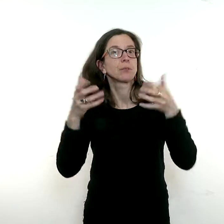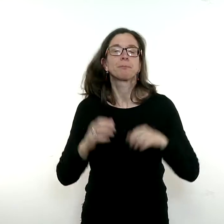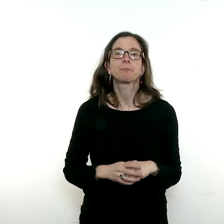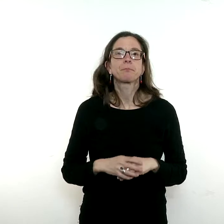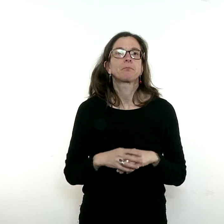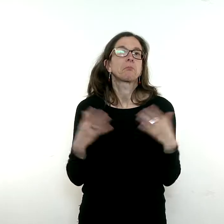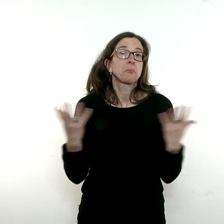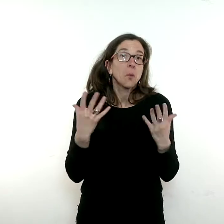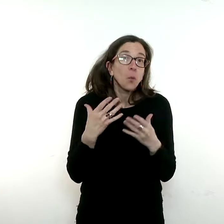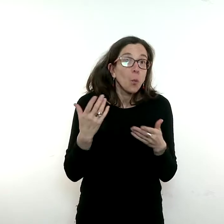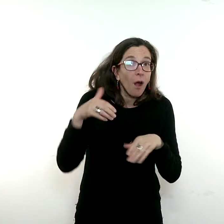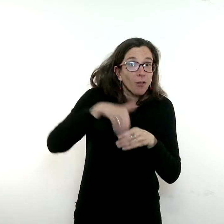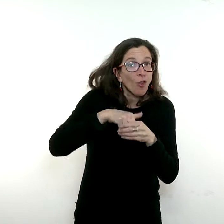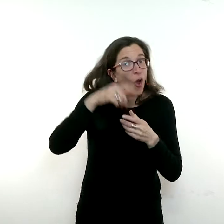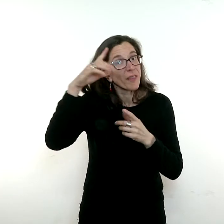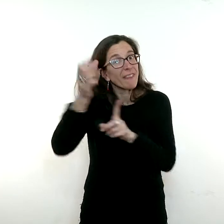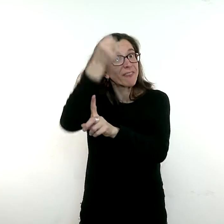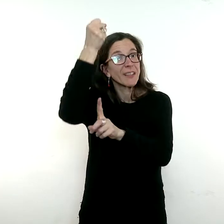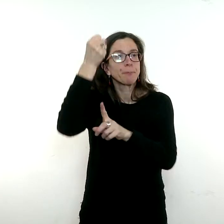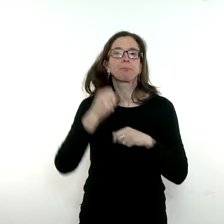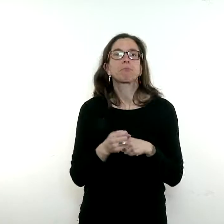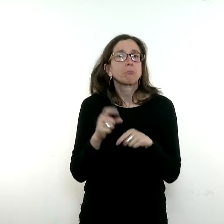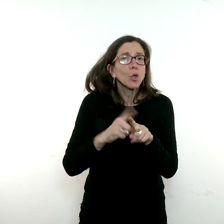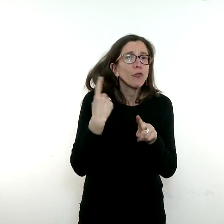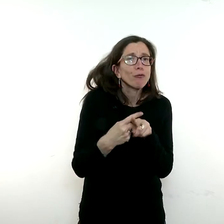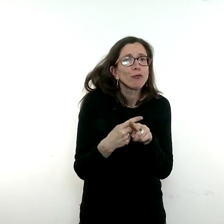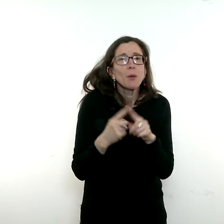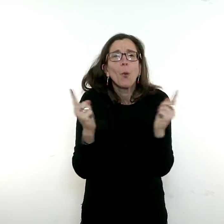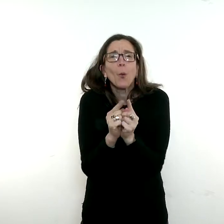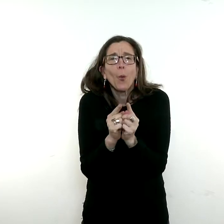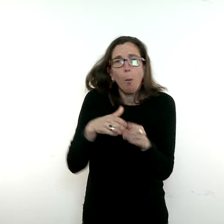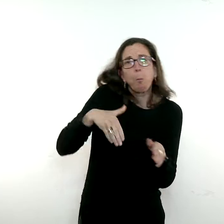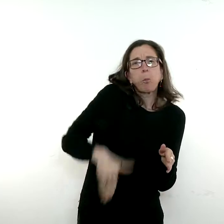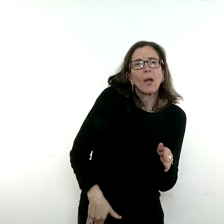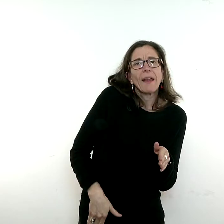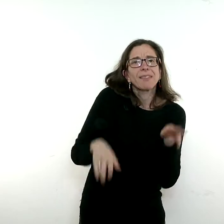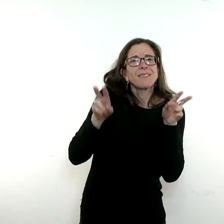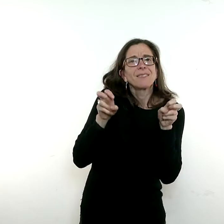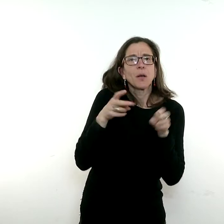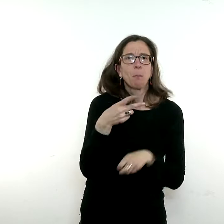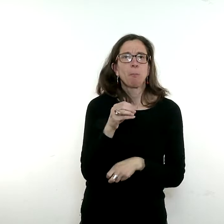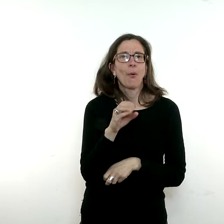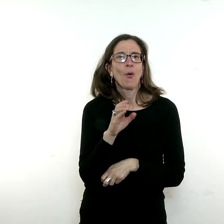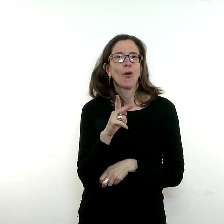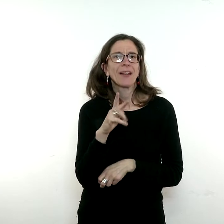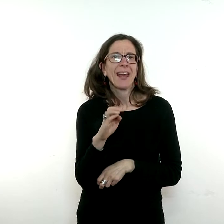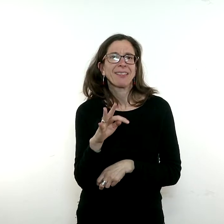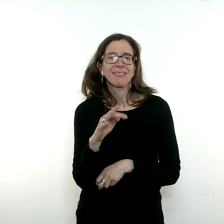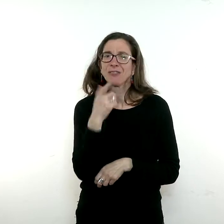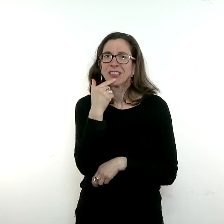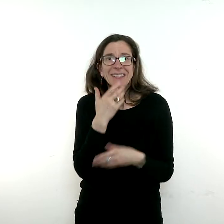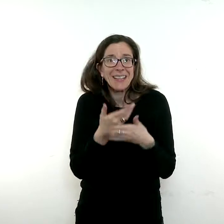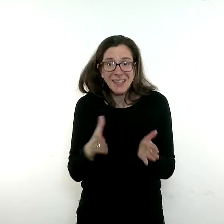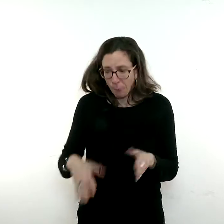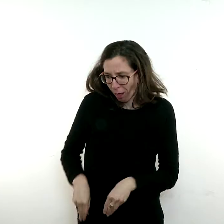pocket de 3 minutes, avec des outils simples, c'est le smartphone, la tablette, et de mettre en